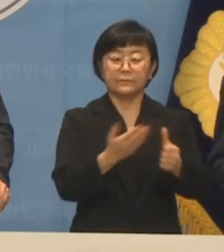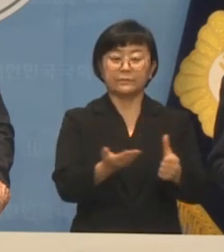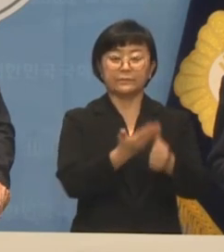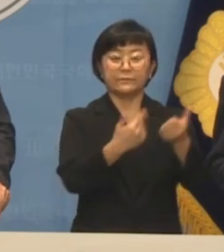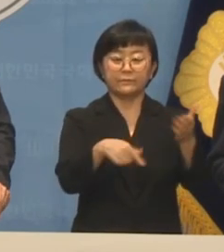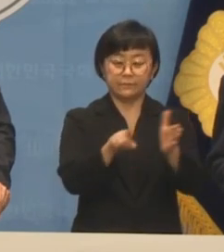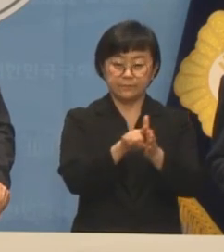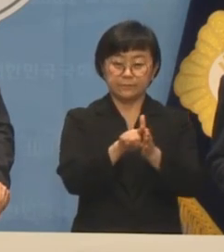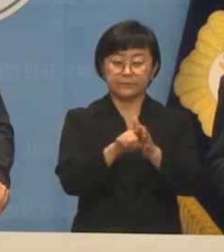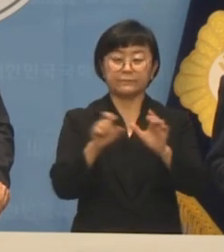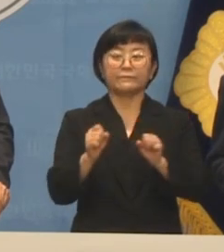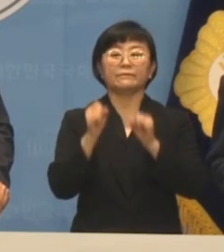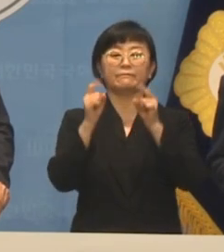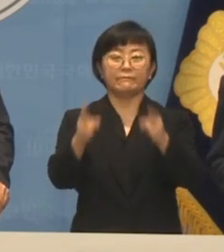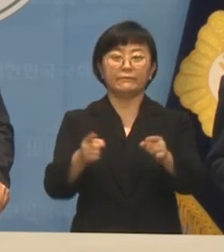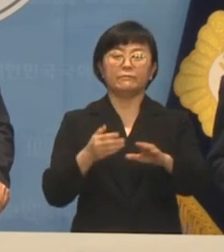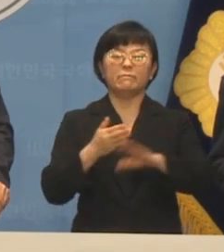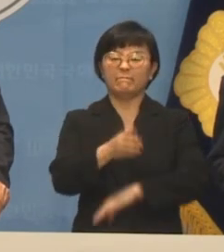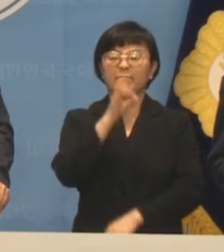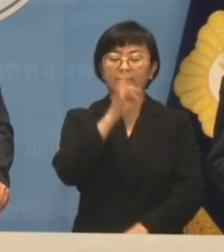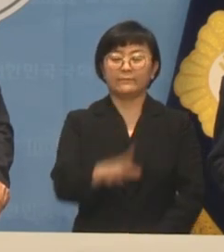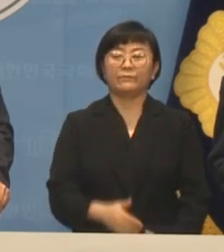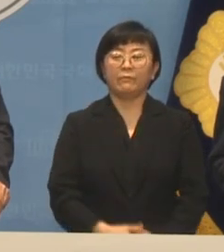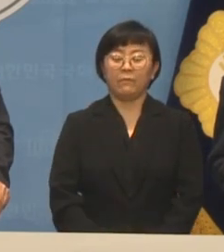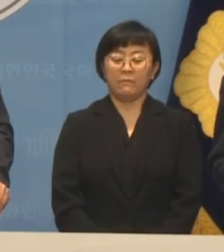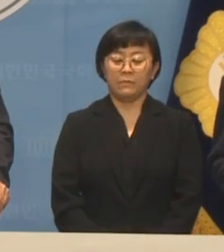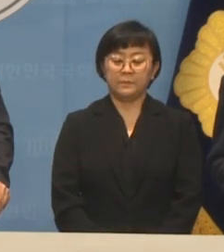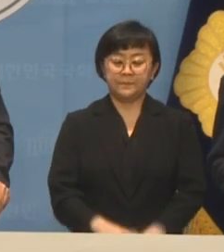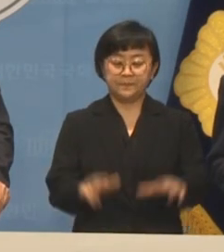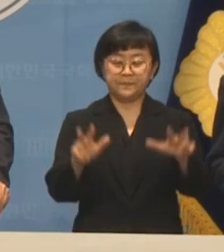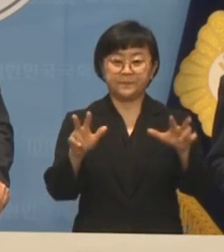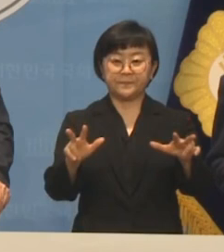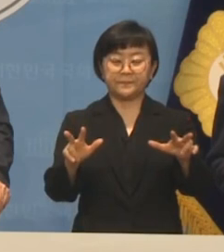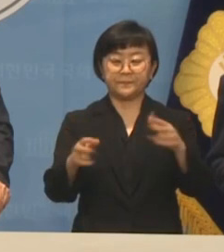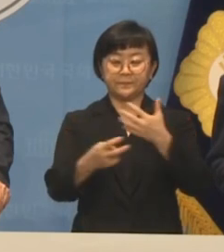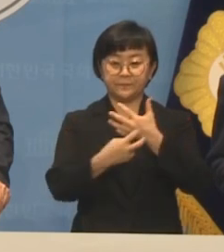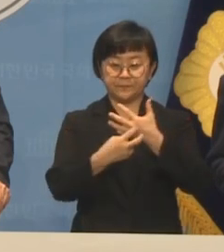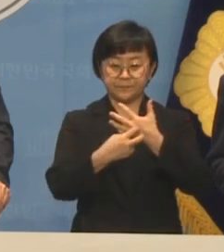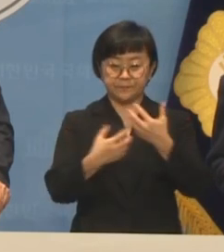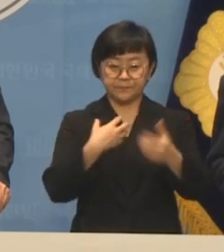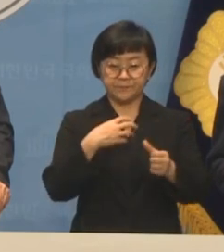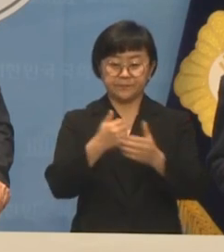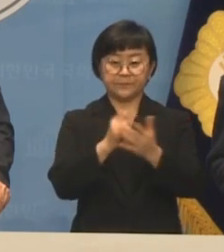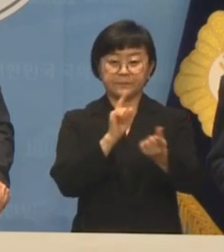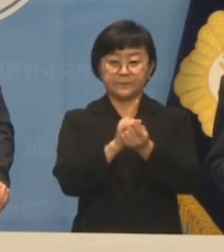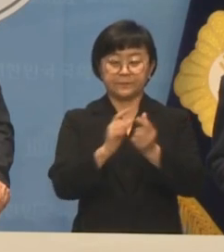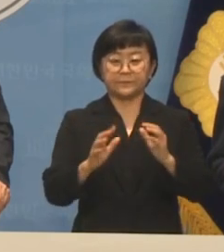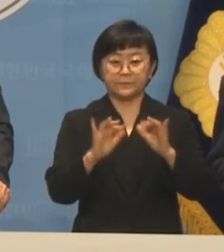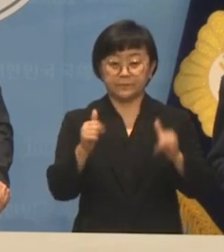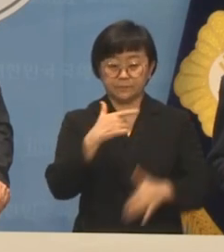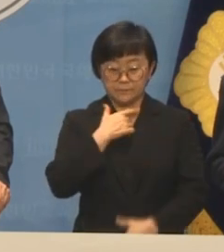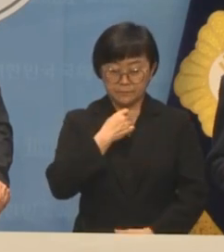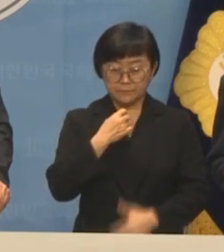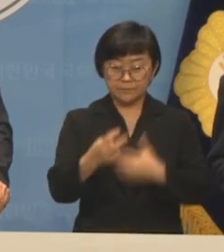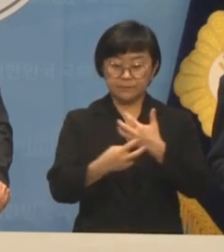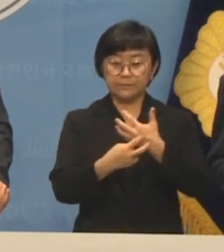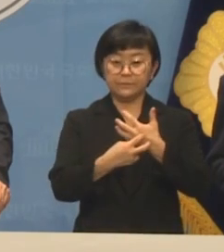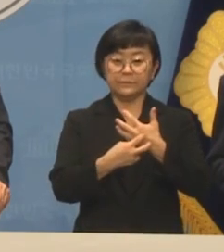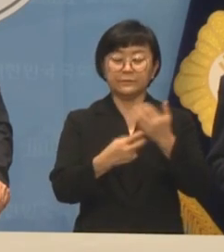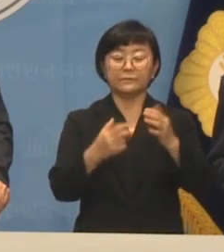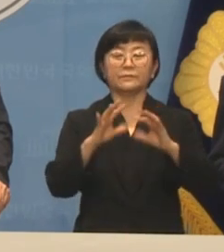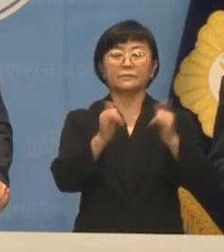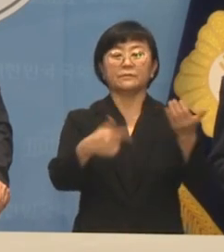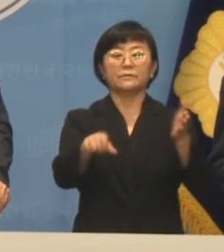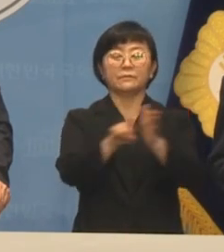기회를 결코 놓쳐서는 안 됩니다. 지금의 의료위기를 막고 국민이 원하는 의료, 국민을